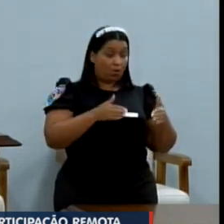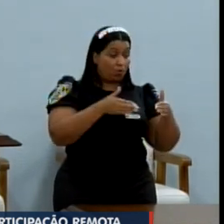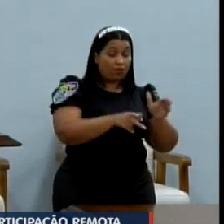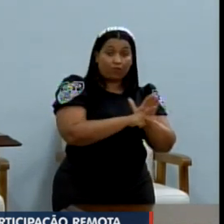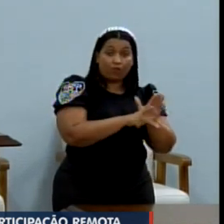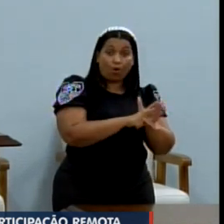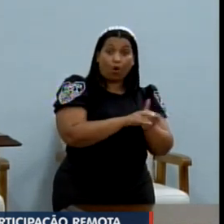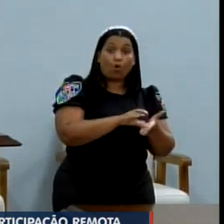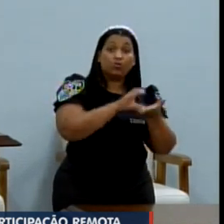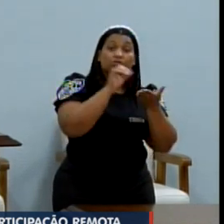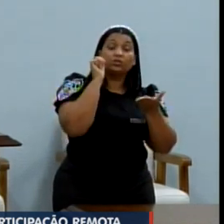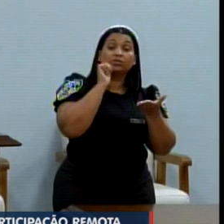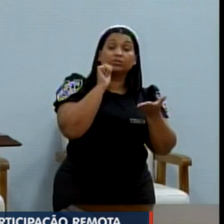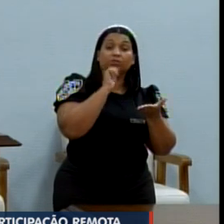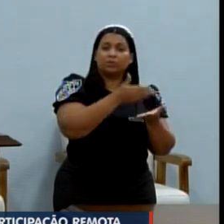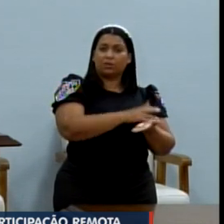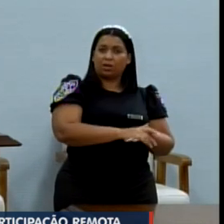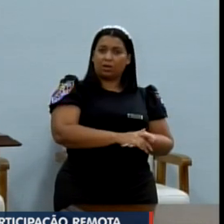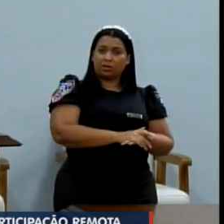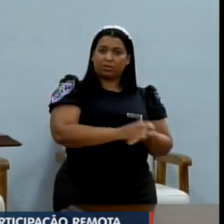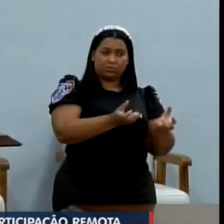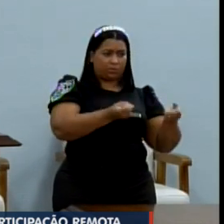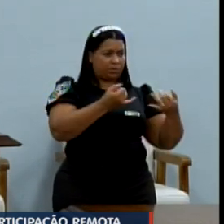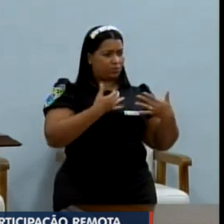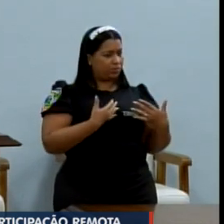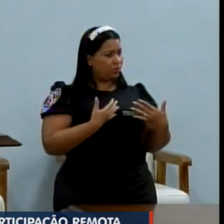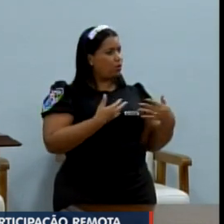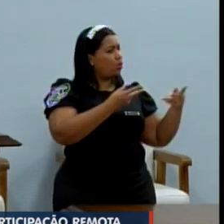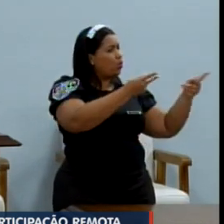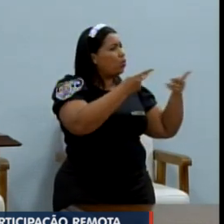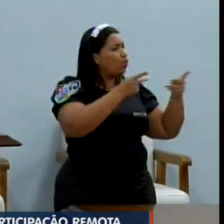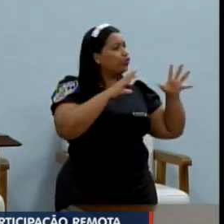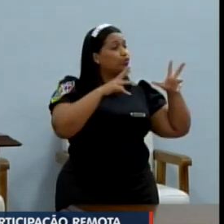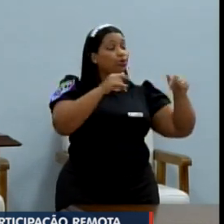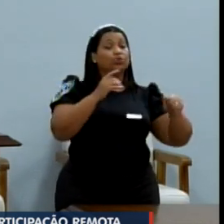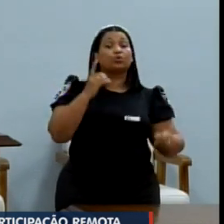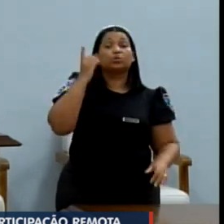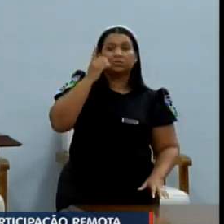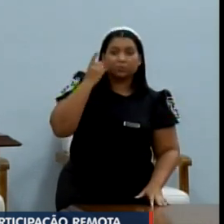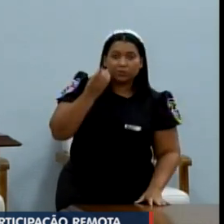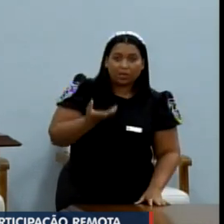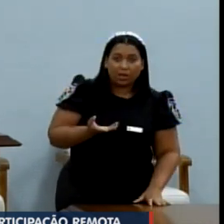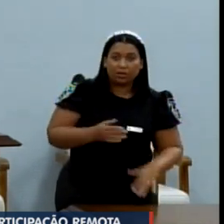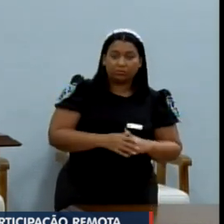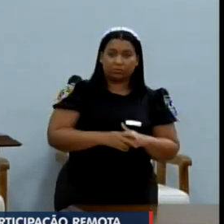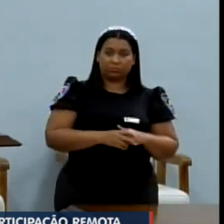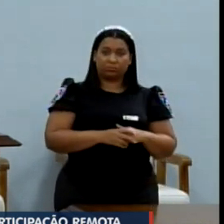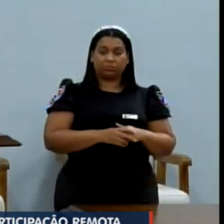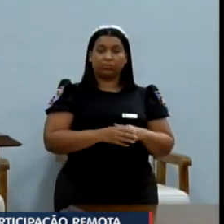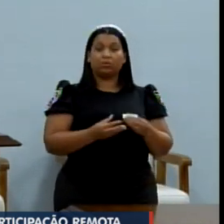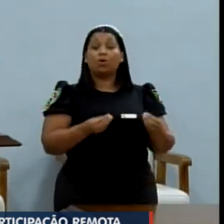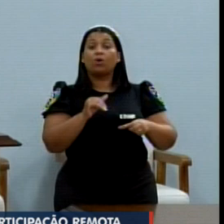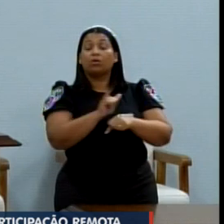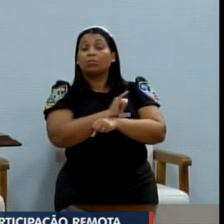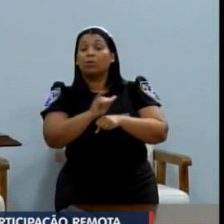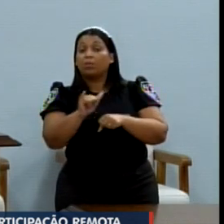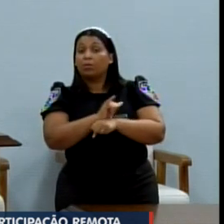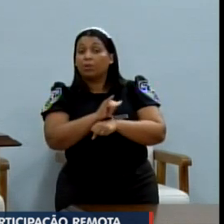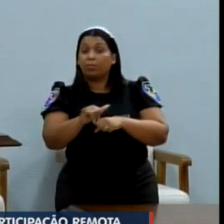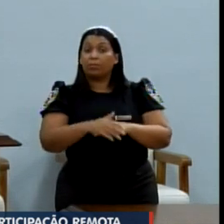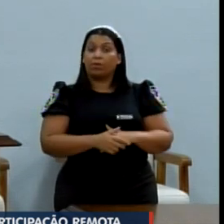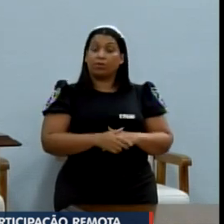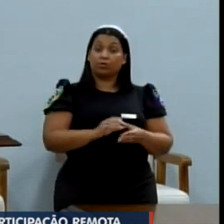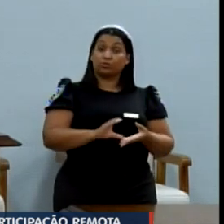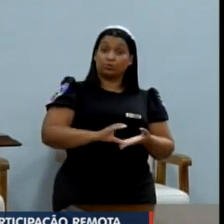conselho informar isso se convidou todos os deputados da região metropolitana né Qual foi o critério se passou pelo